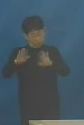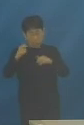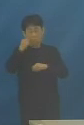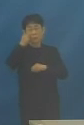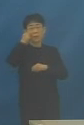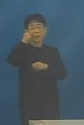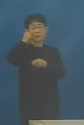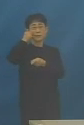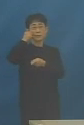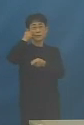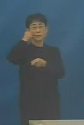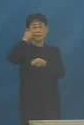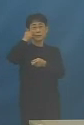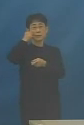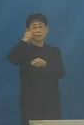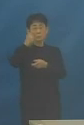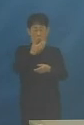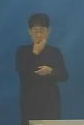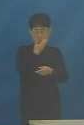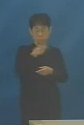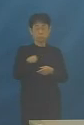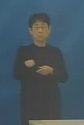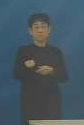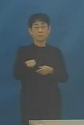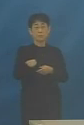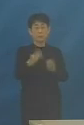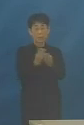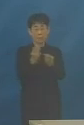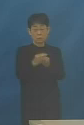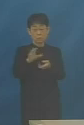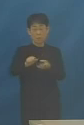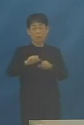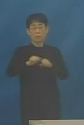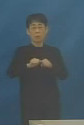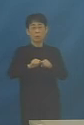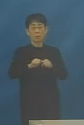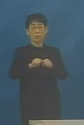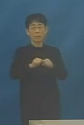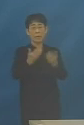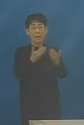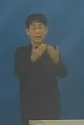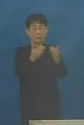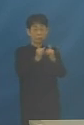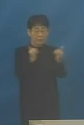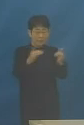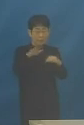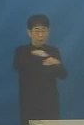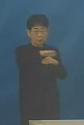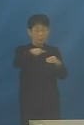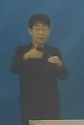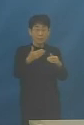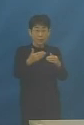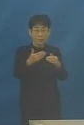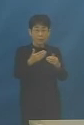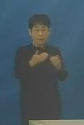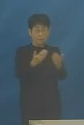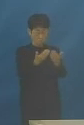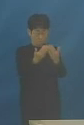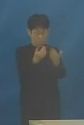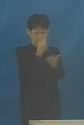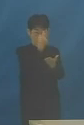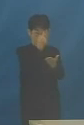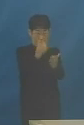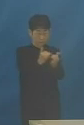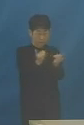あの中枢の学舎のみなさんもですねもう一度これを考えていただいた方が良いのではないかと思っており